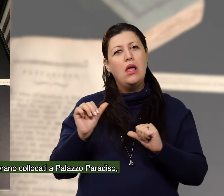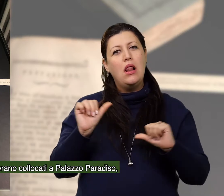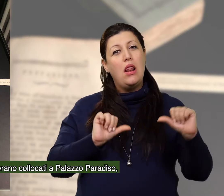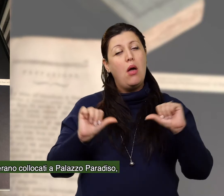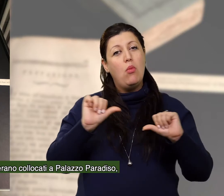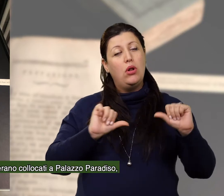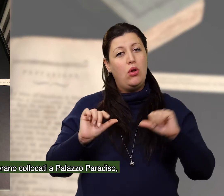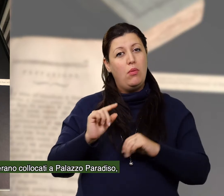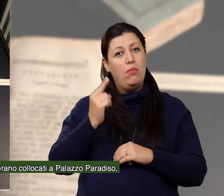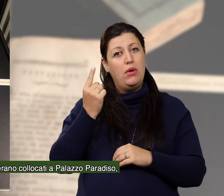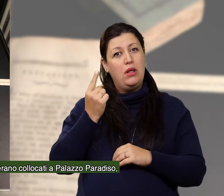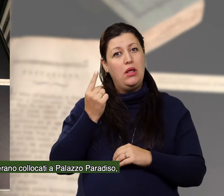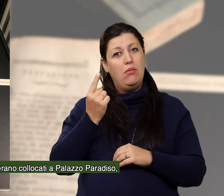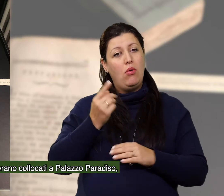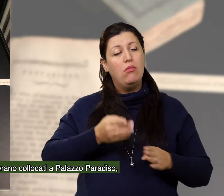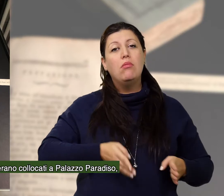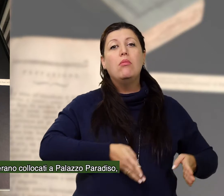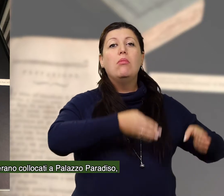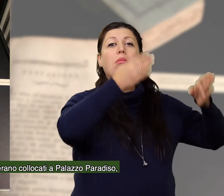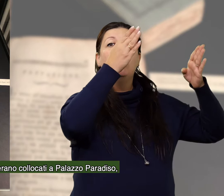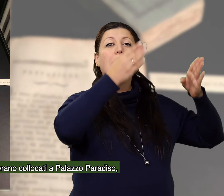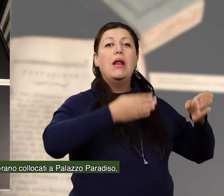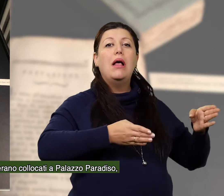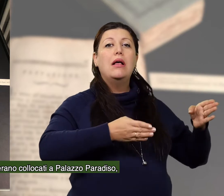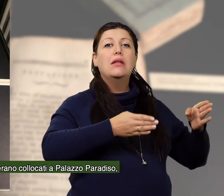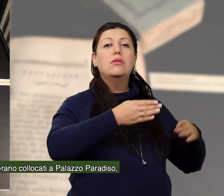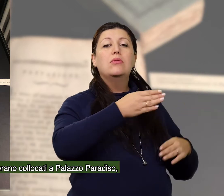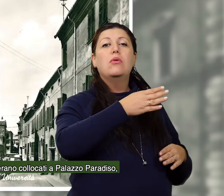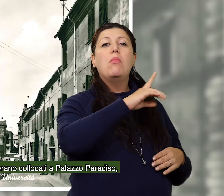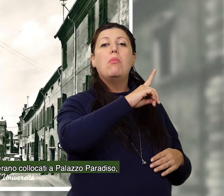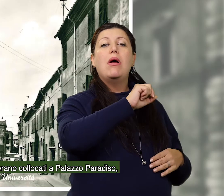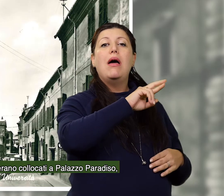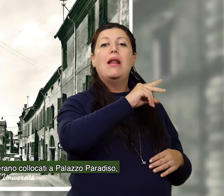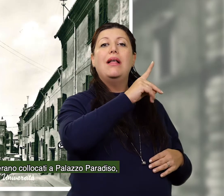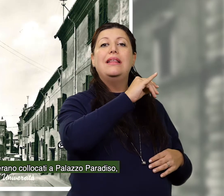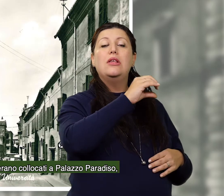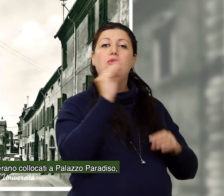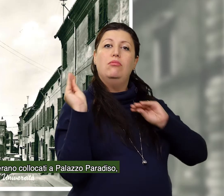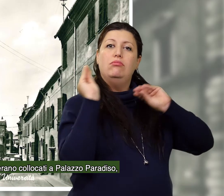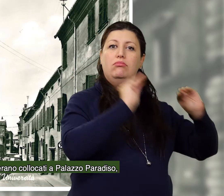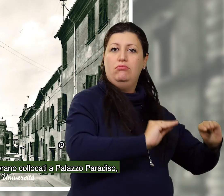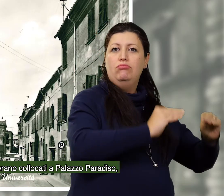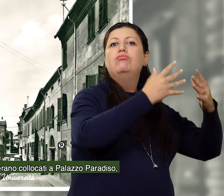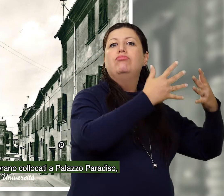i primi laboratori erano collocati a palazzo paradiso